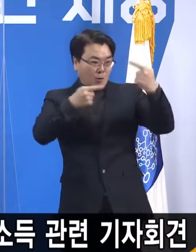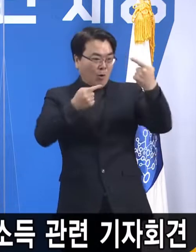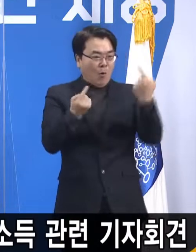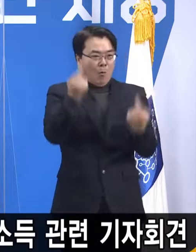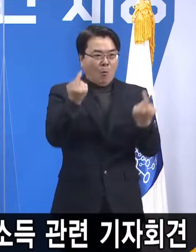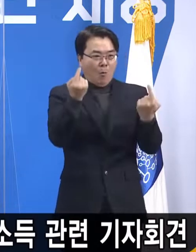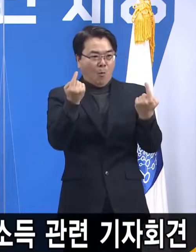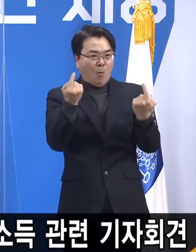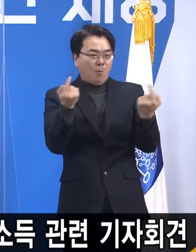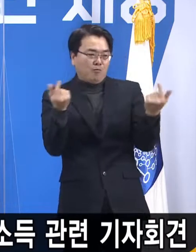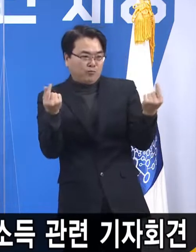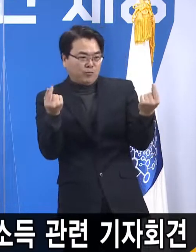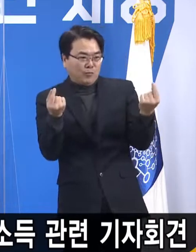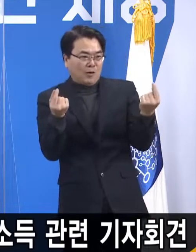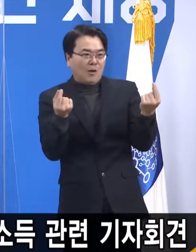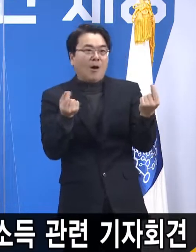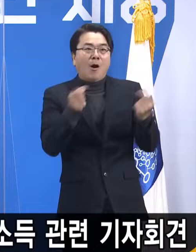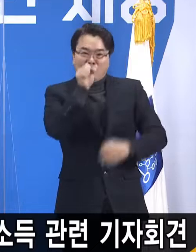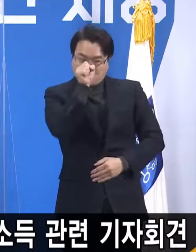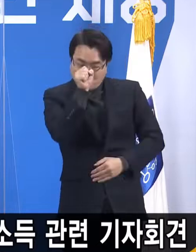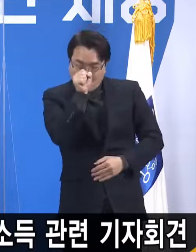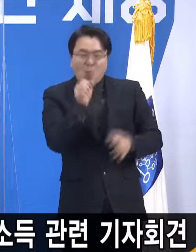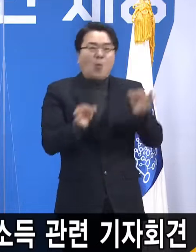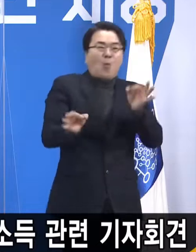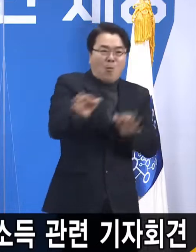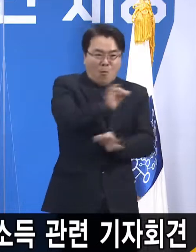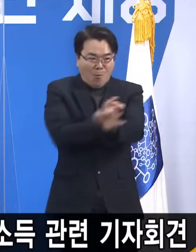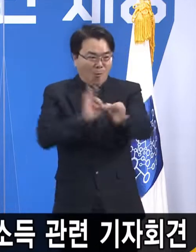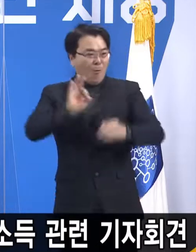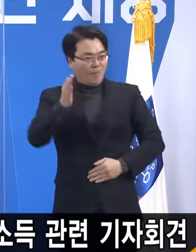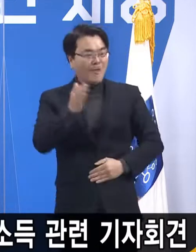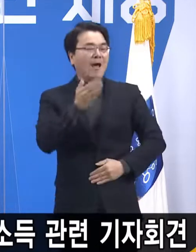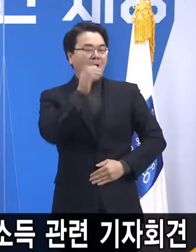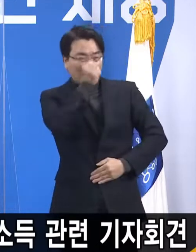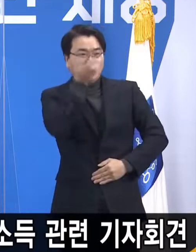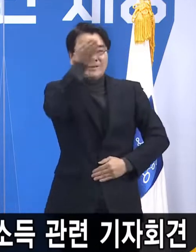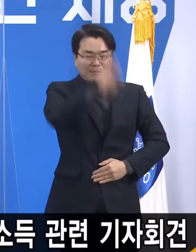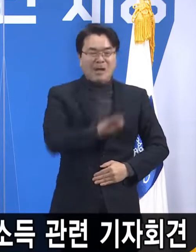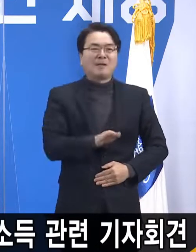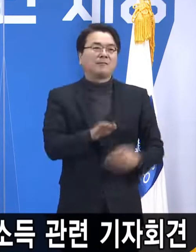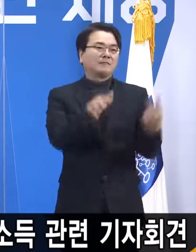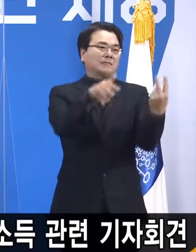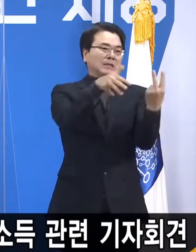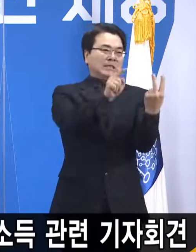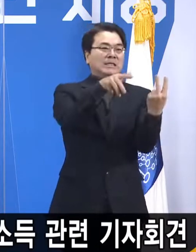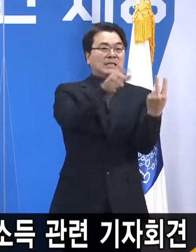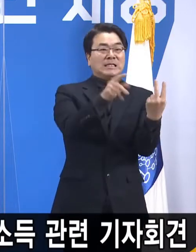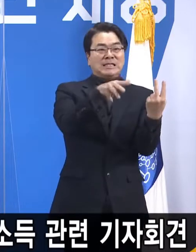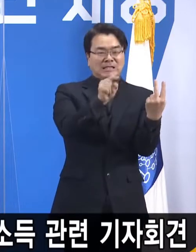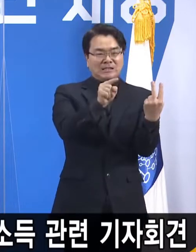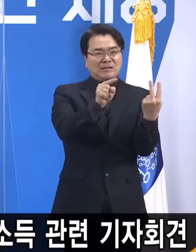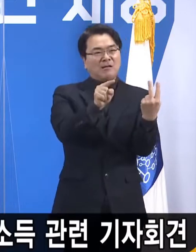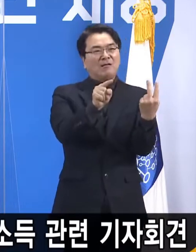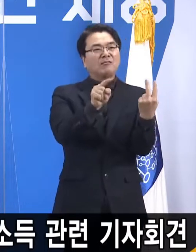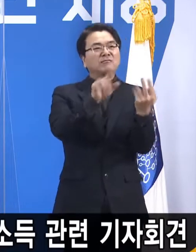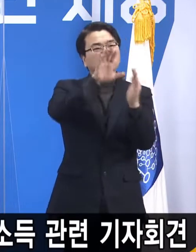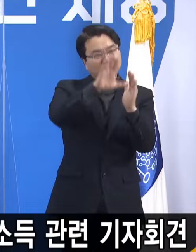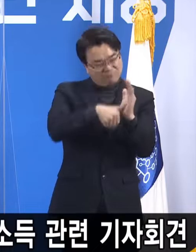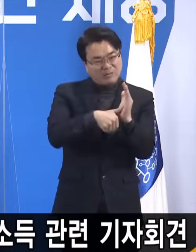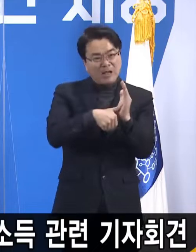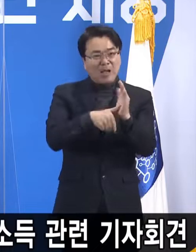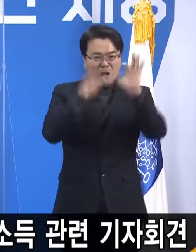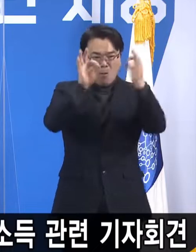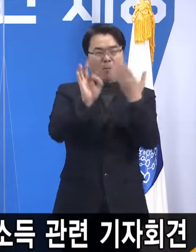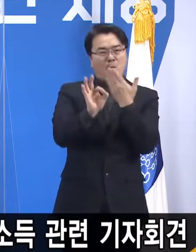호경기를 누렸지만 아쉽게도 2차 재난지원금에 의한 경기 활성화 효과는